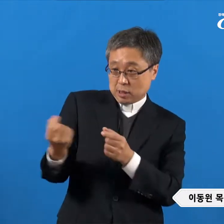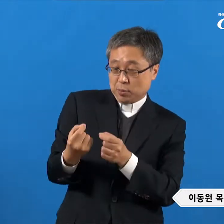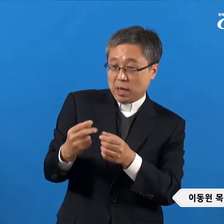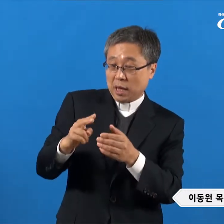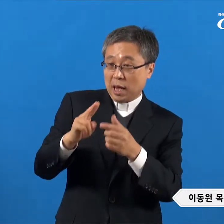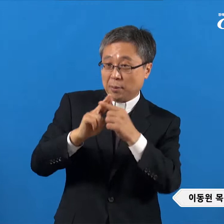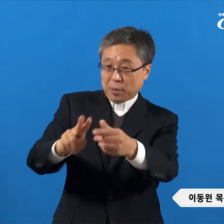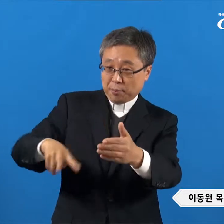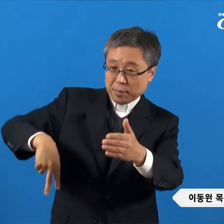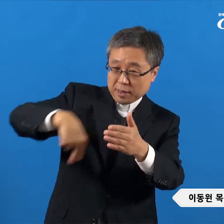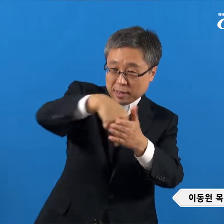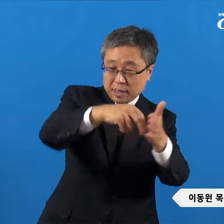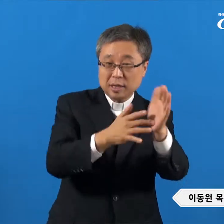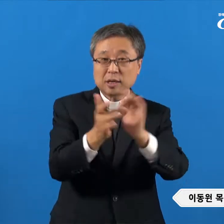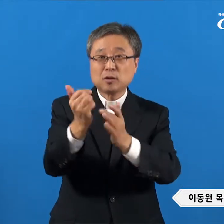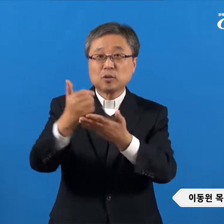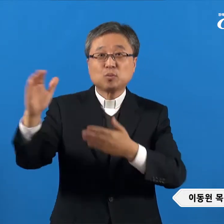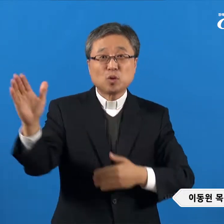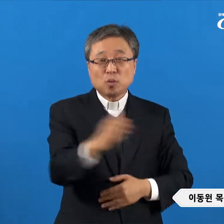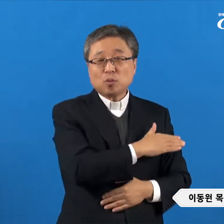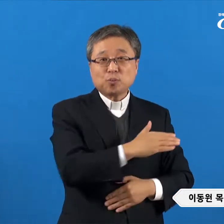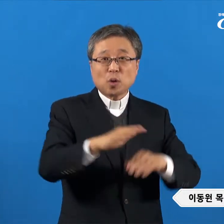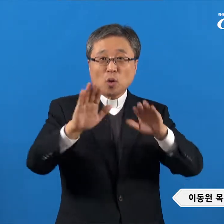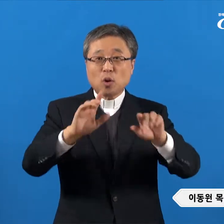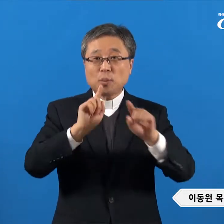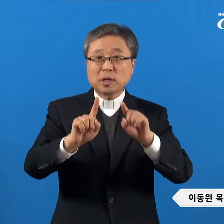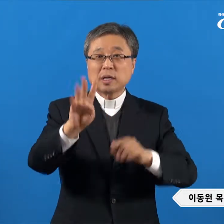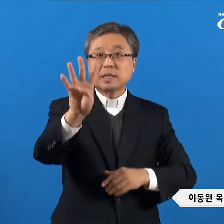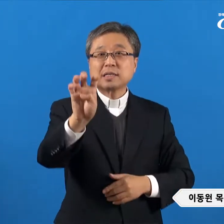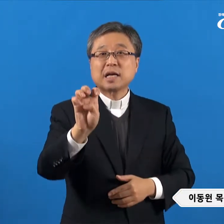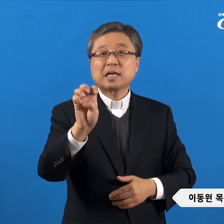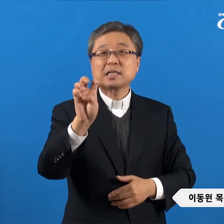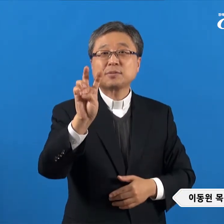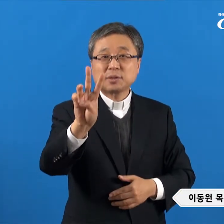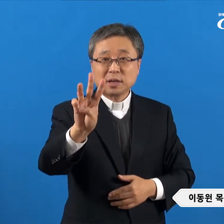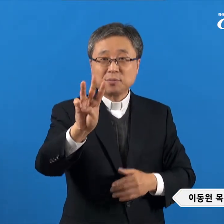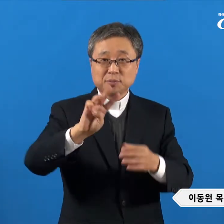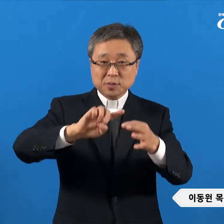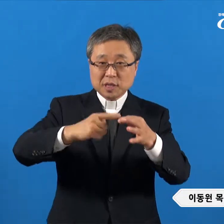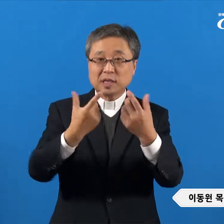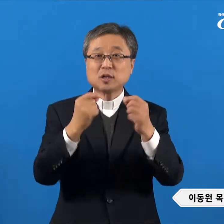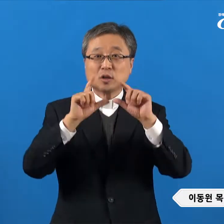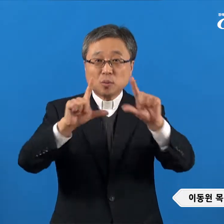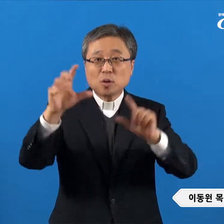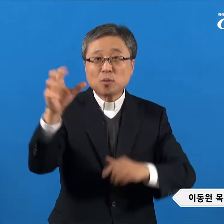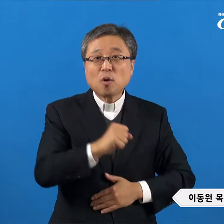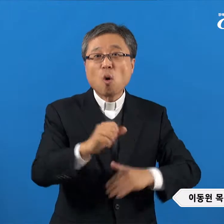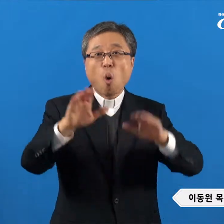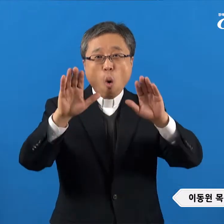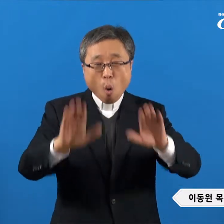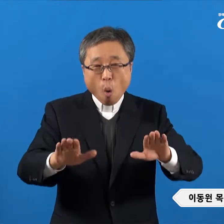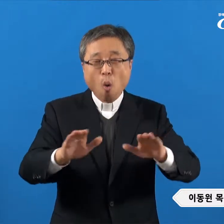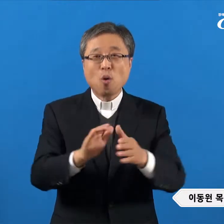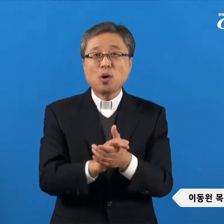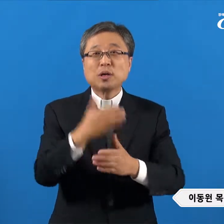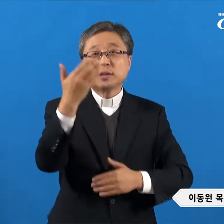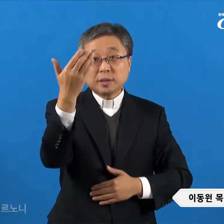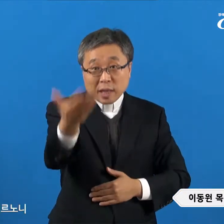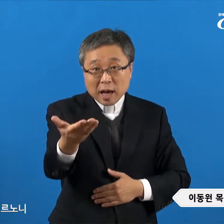매달린 그분 예수님으로부터 본문 43절에 이런 선포를 받습니다. 오늘 네가